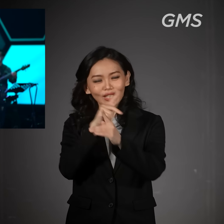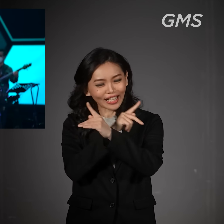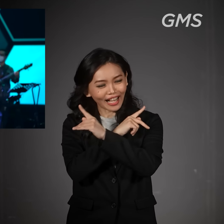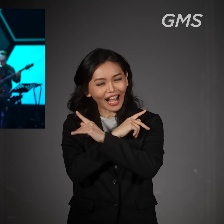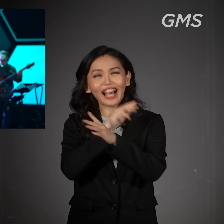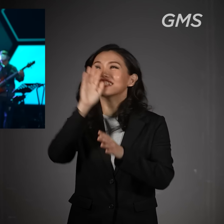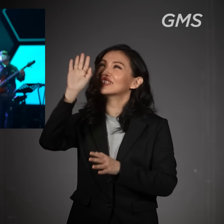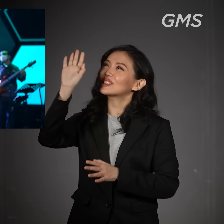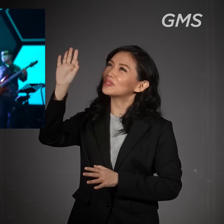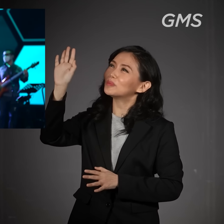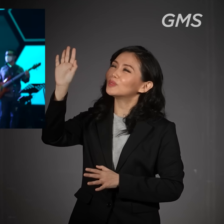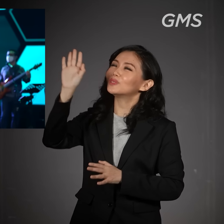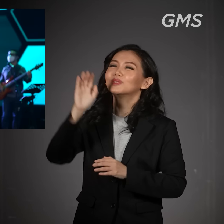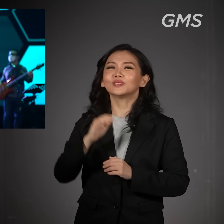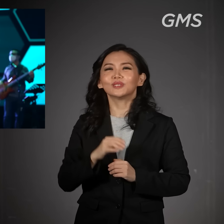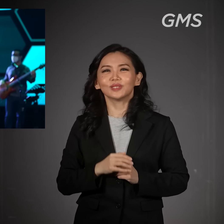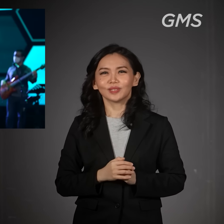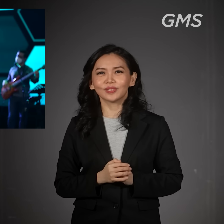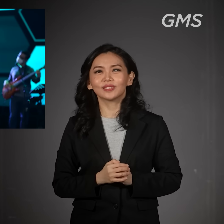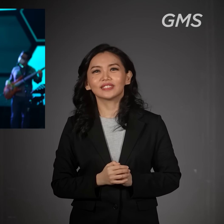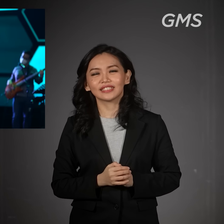buat kasih-Mu.